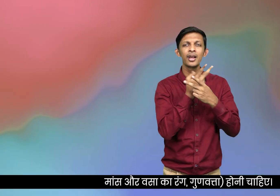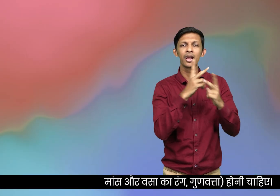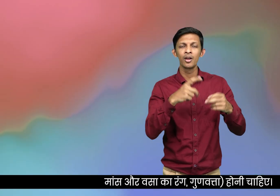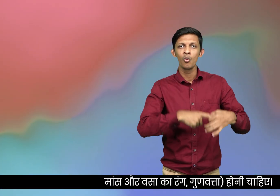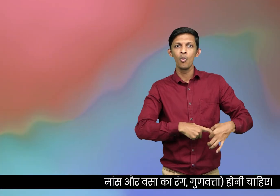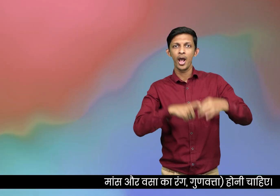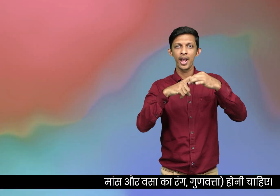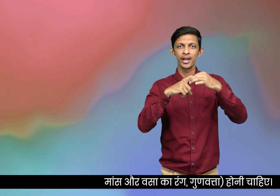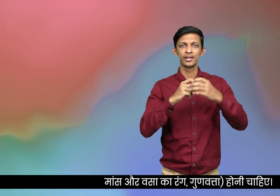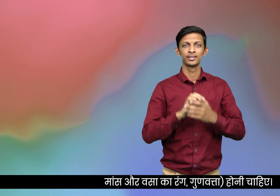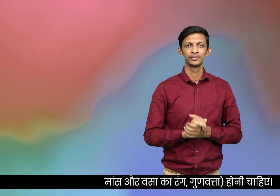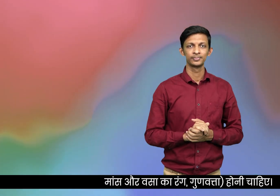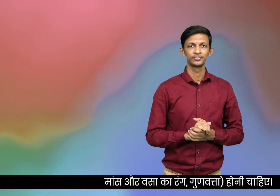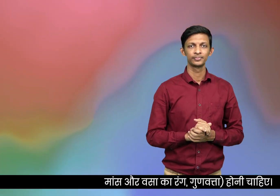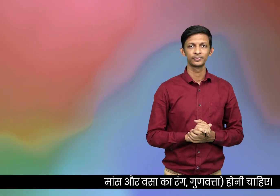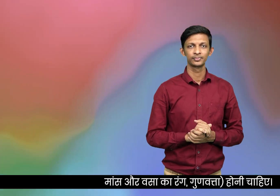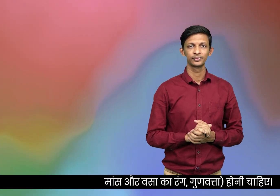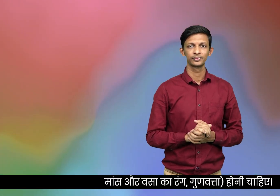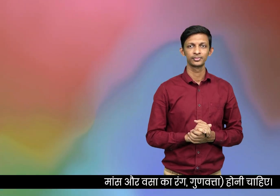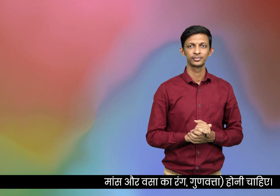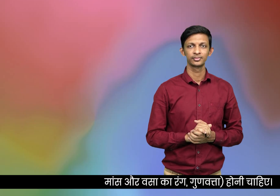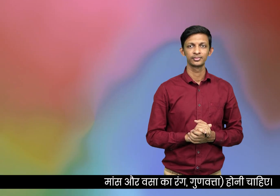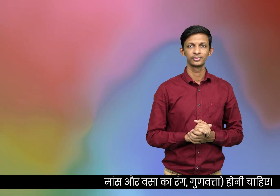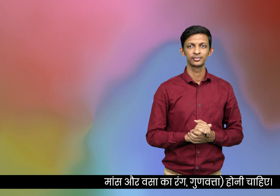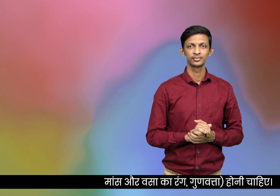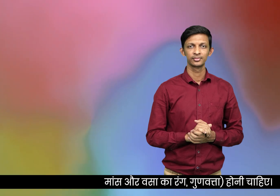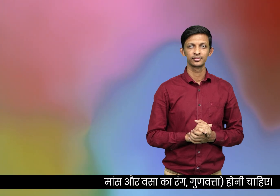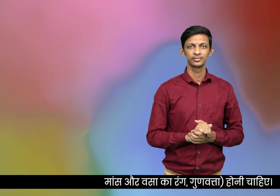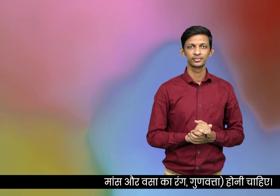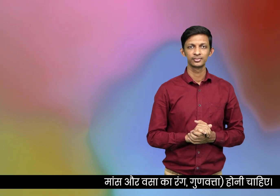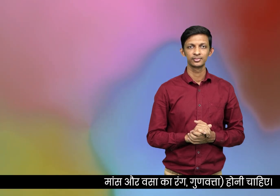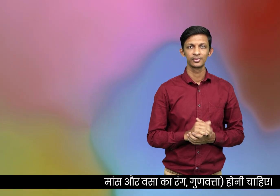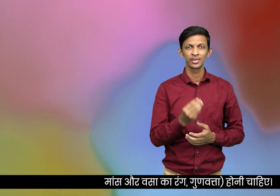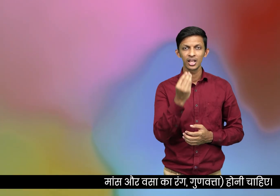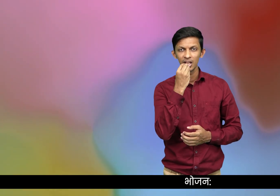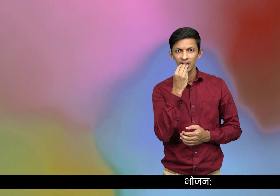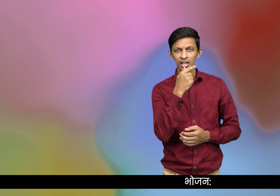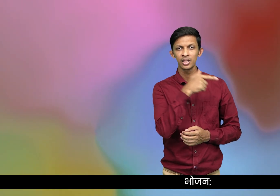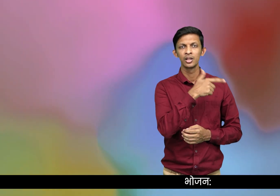मांस और वसा का रंग गुणवत्ता होनी चाहिए। भोजन।